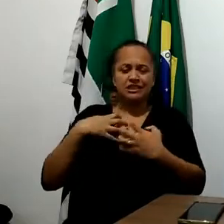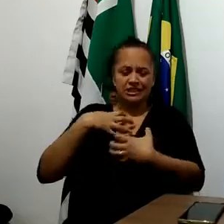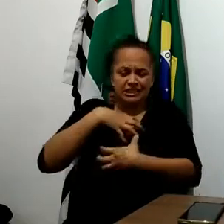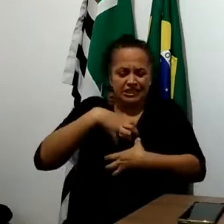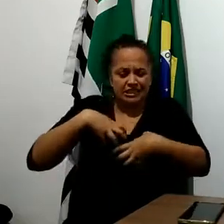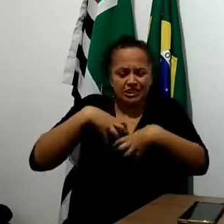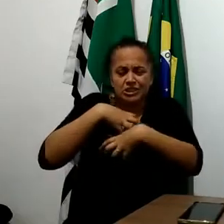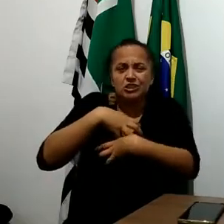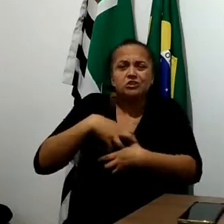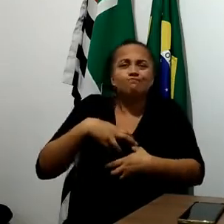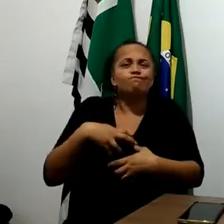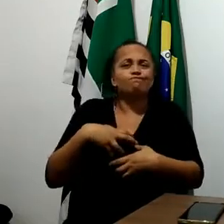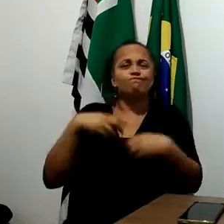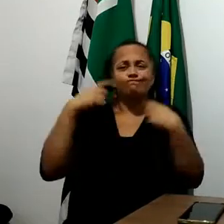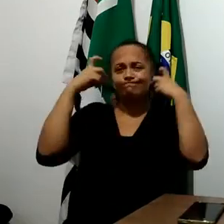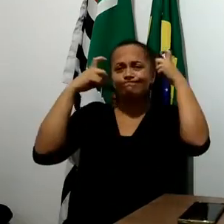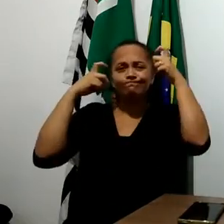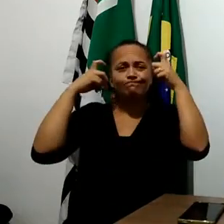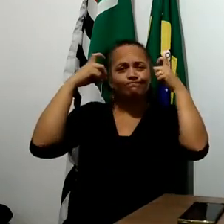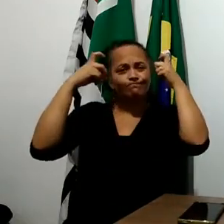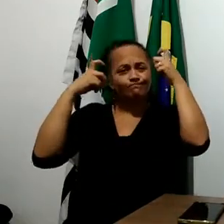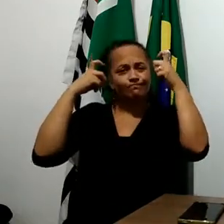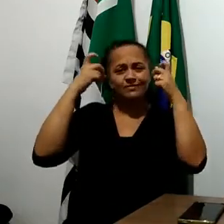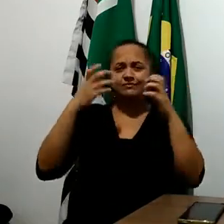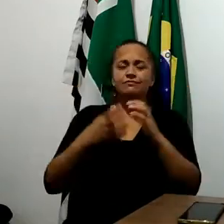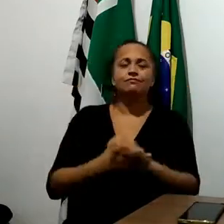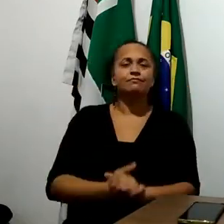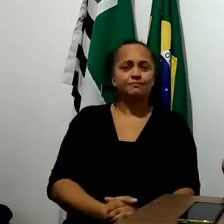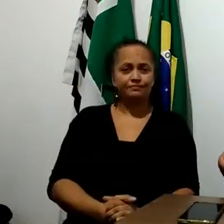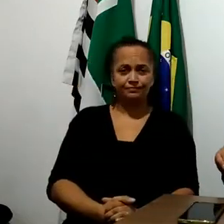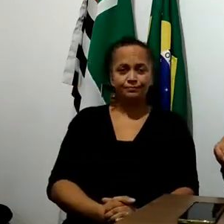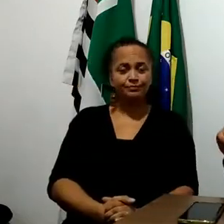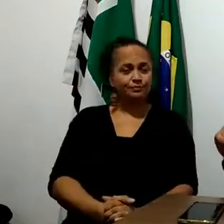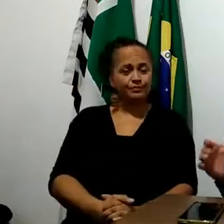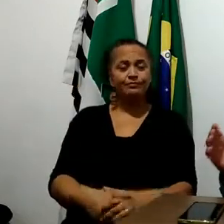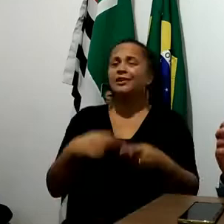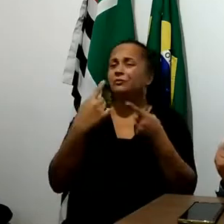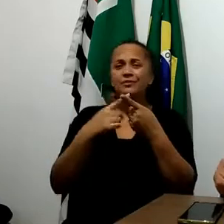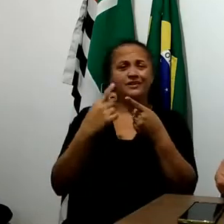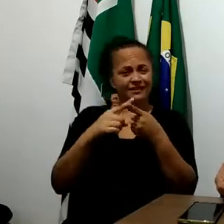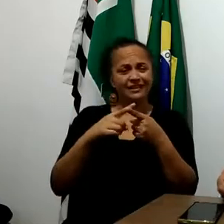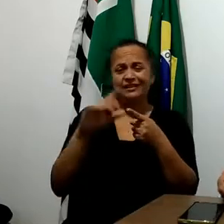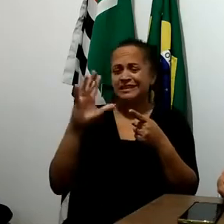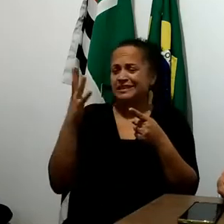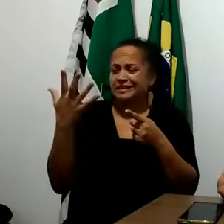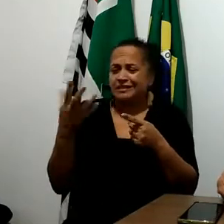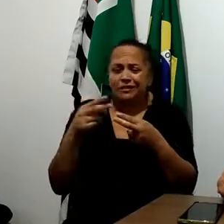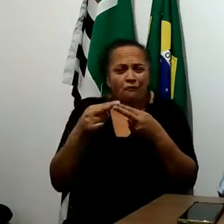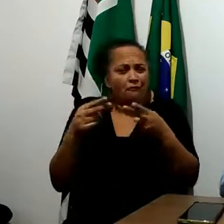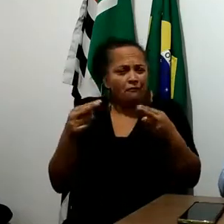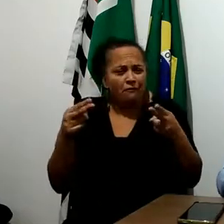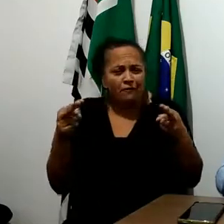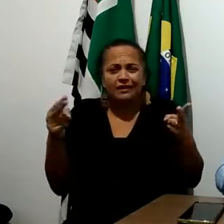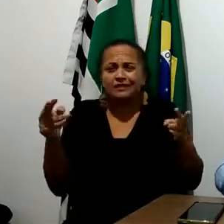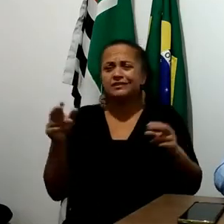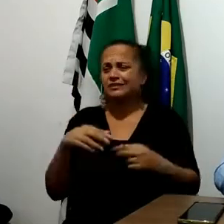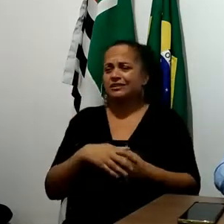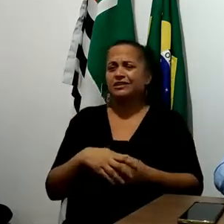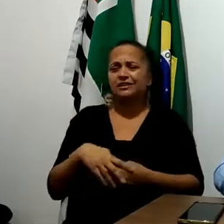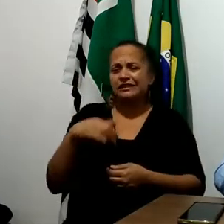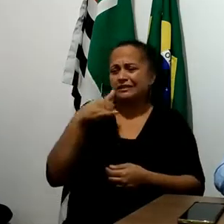um momento onde está acontecendo um monte de coisa que está levando você